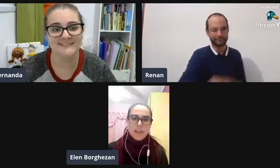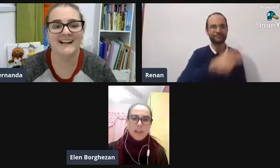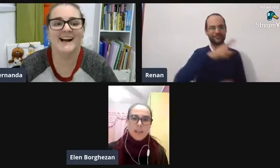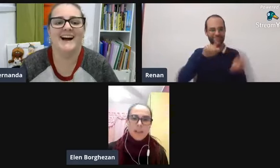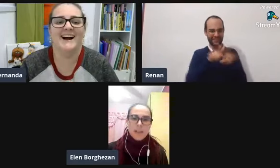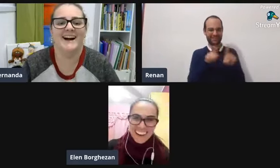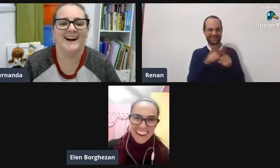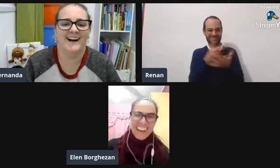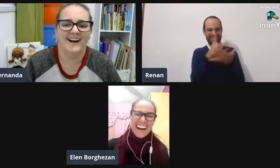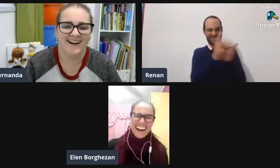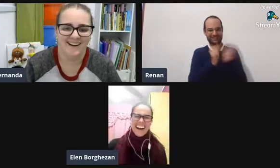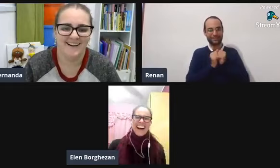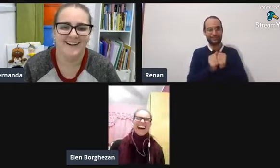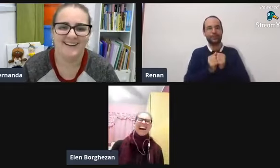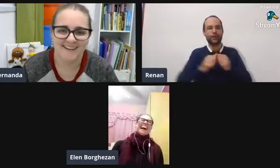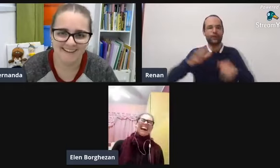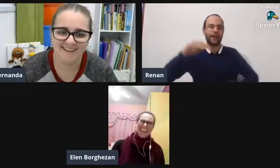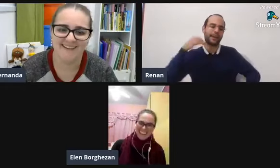quando...